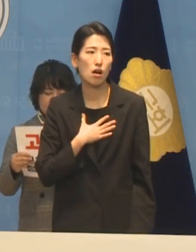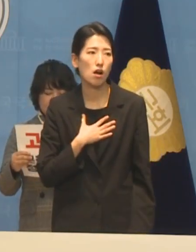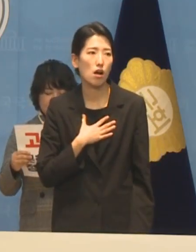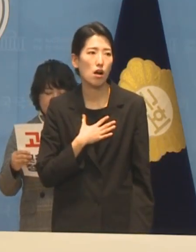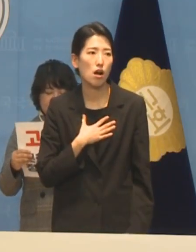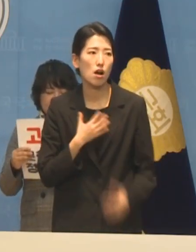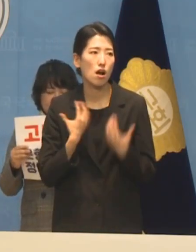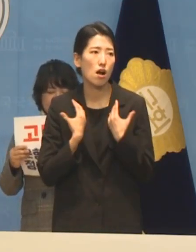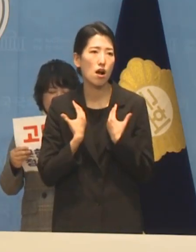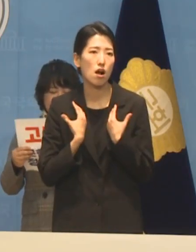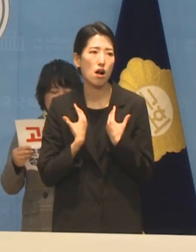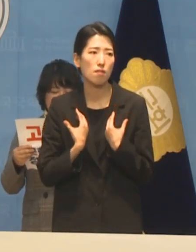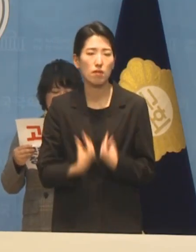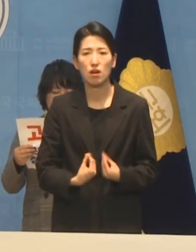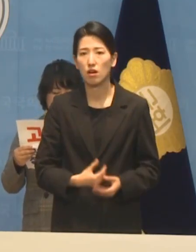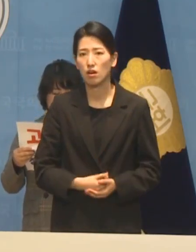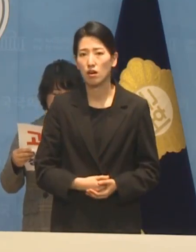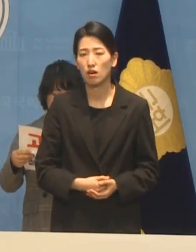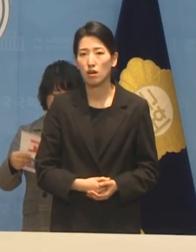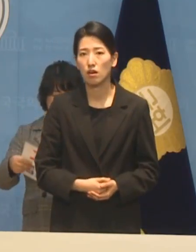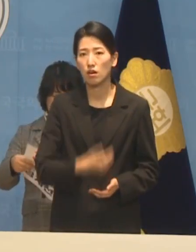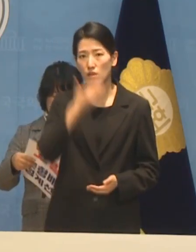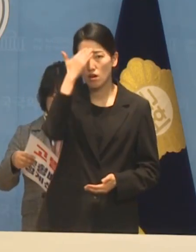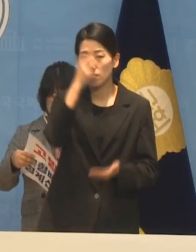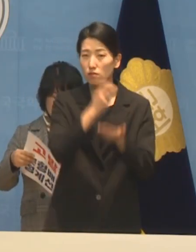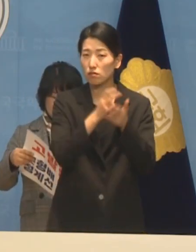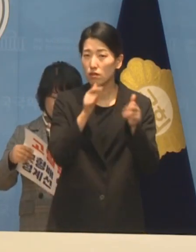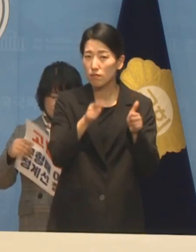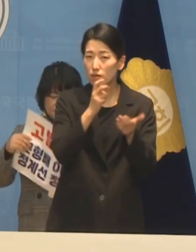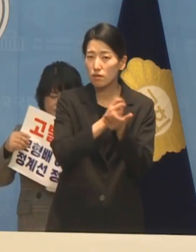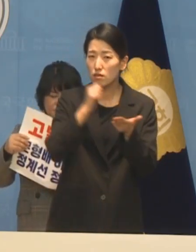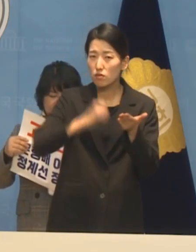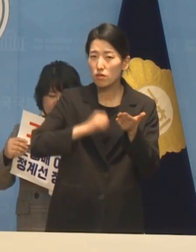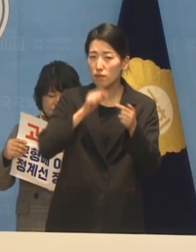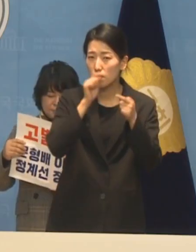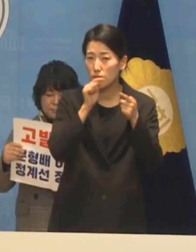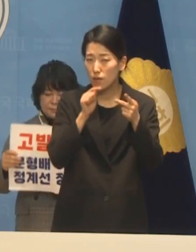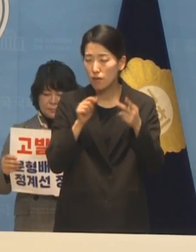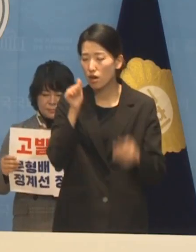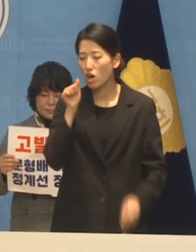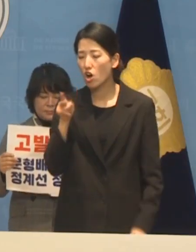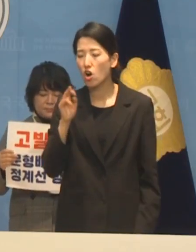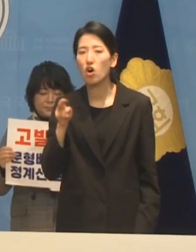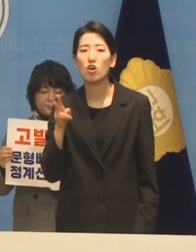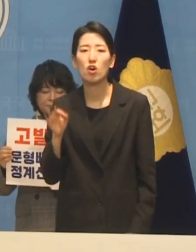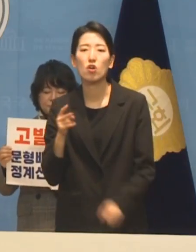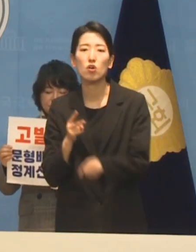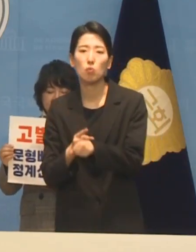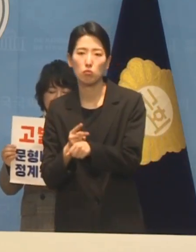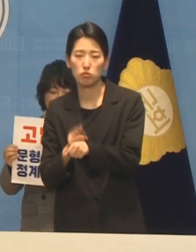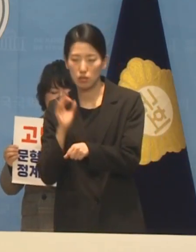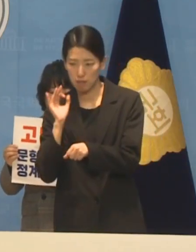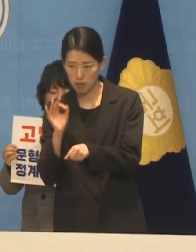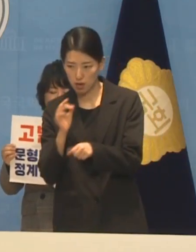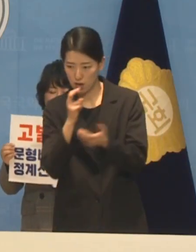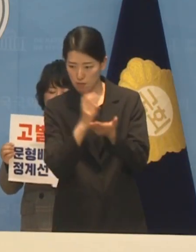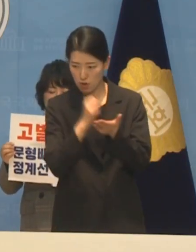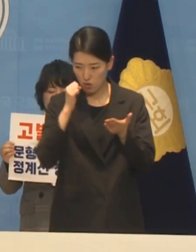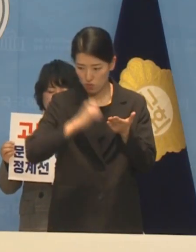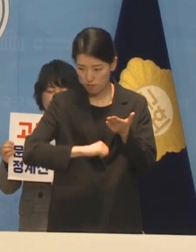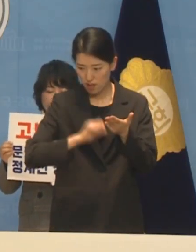자아냈습니다. 이에 헌재는 어떤 위법 행위를 했는지 허용 교수가 지적한 헌재 10가지 위법 사례를